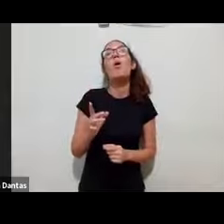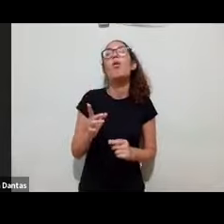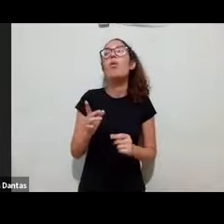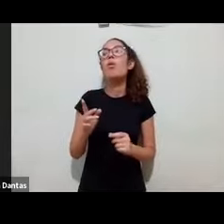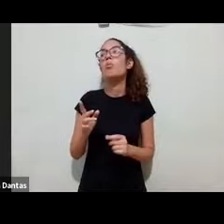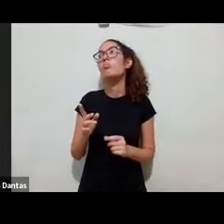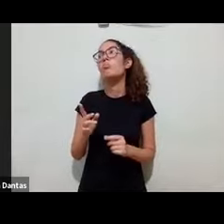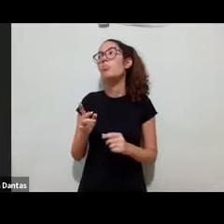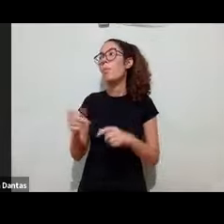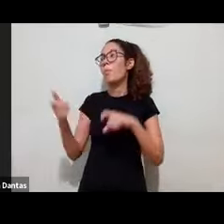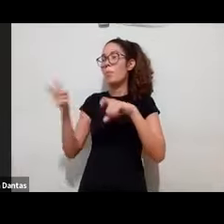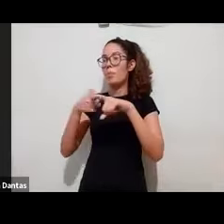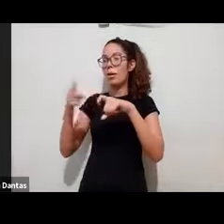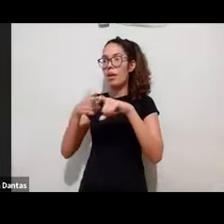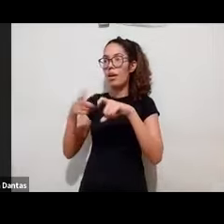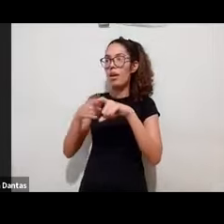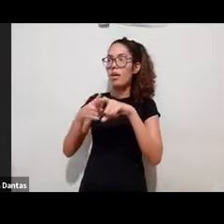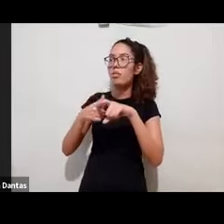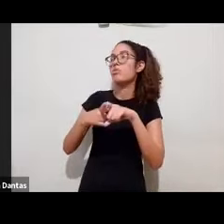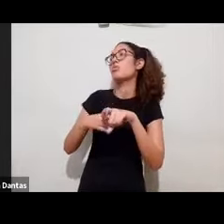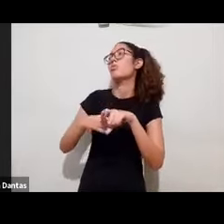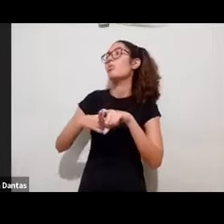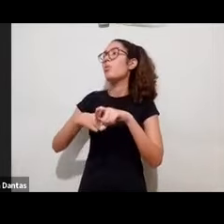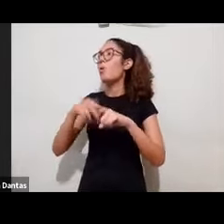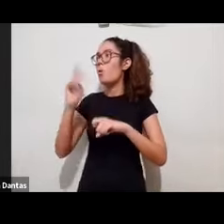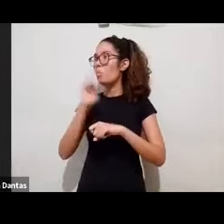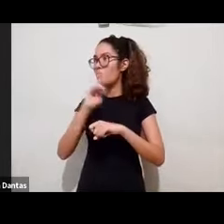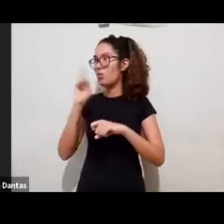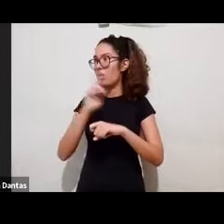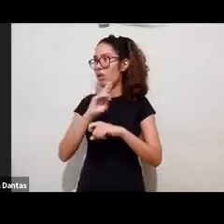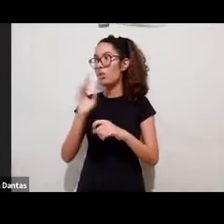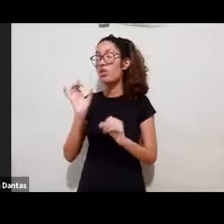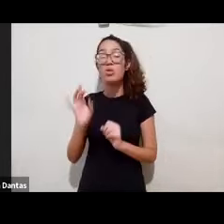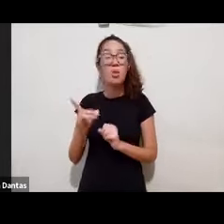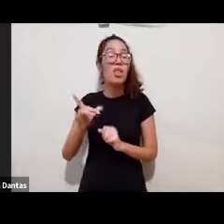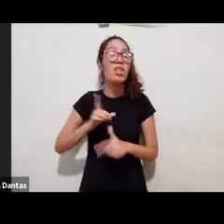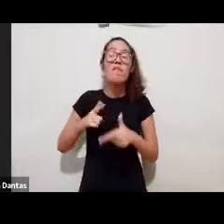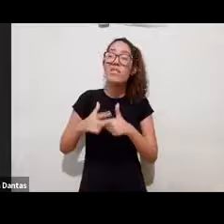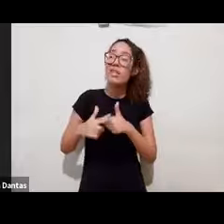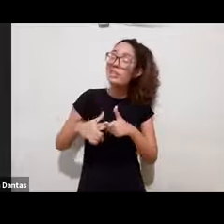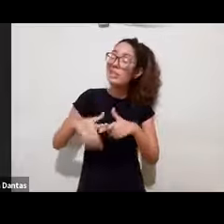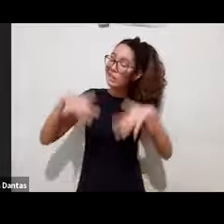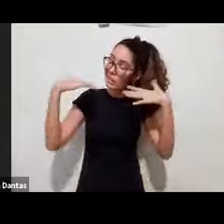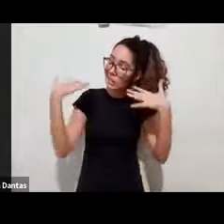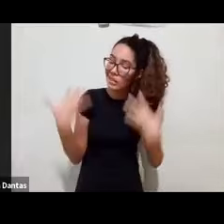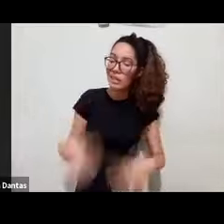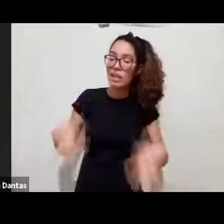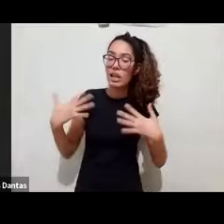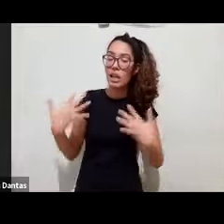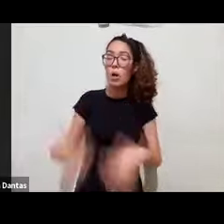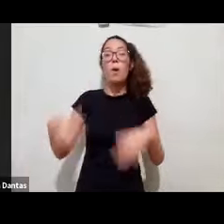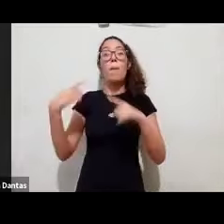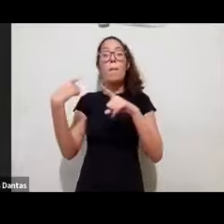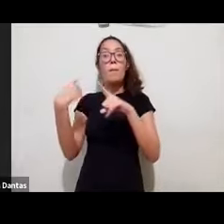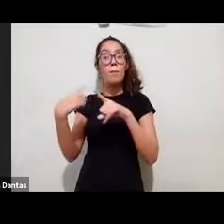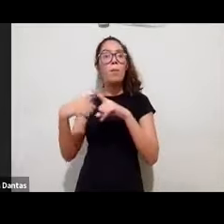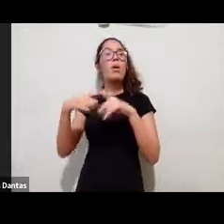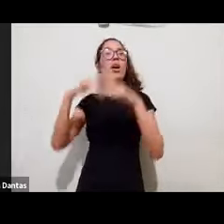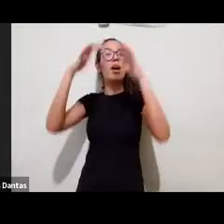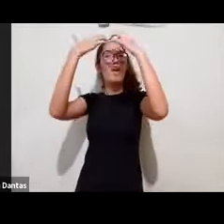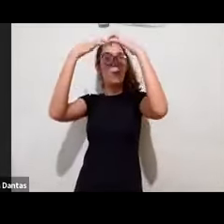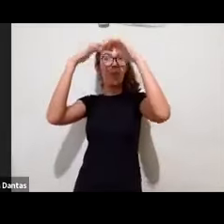médico emergencial, né? Foi uma grande crise para nós, porque a saúde mental ela se dá com toque, ela se dá